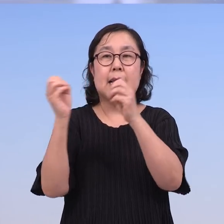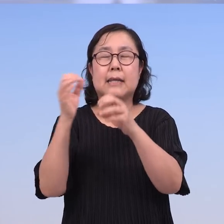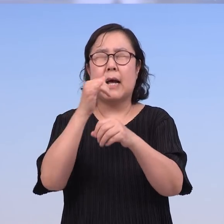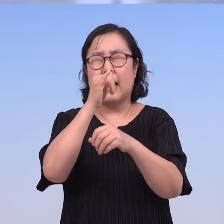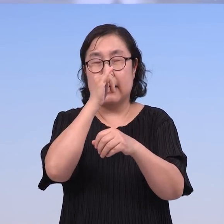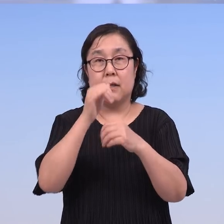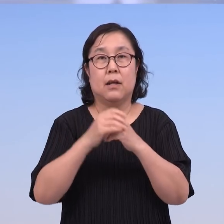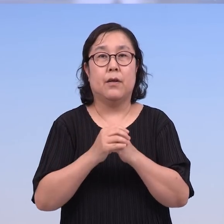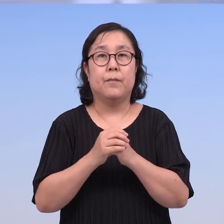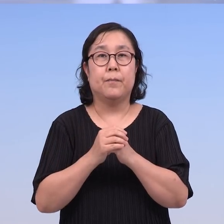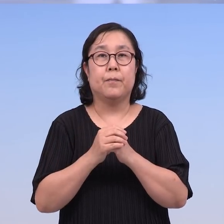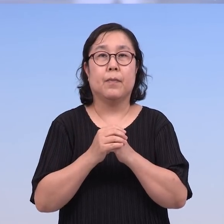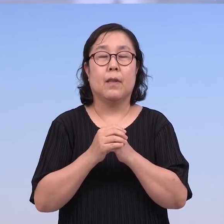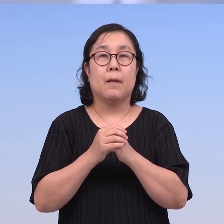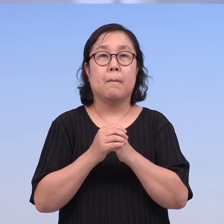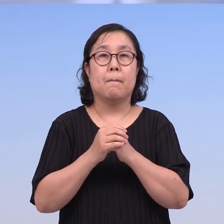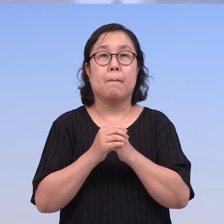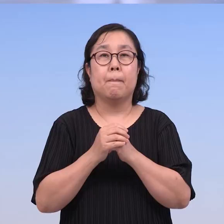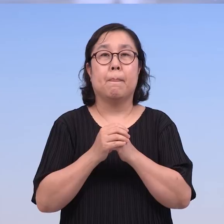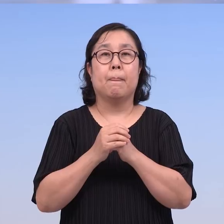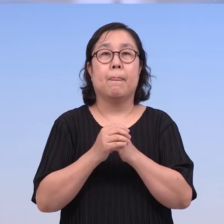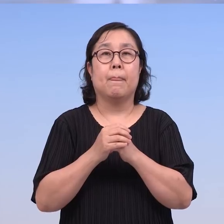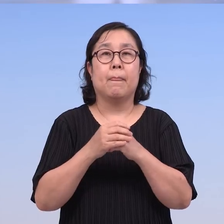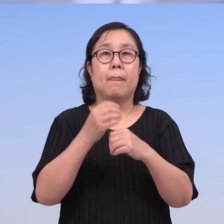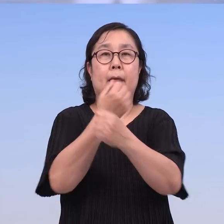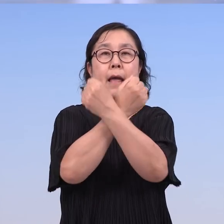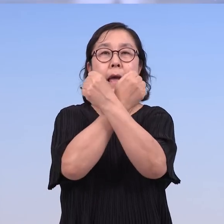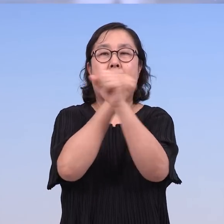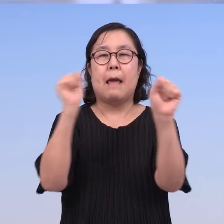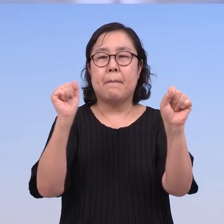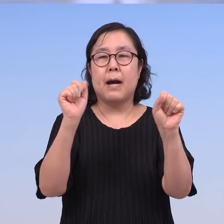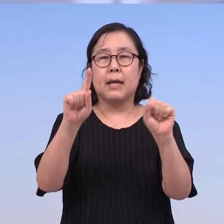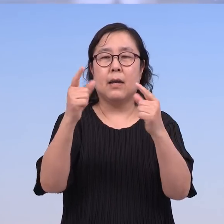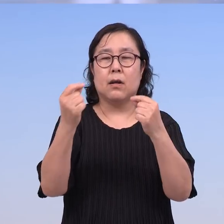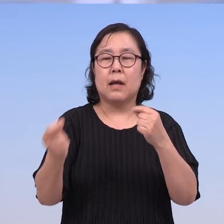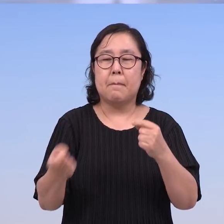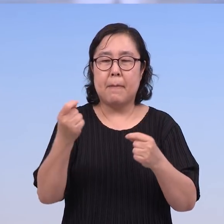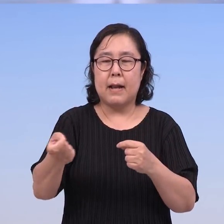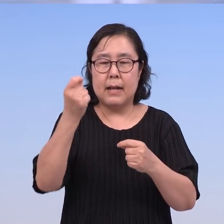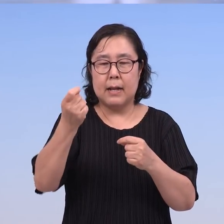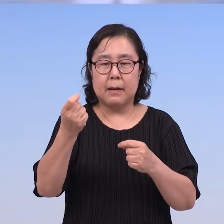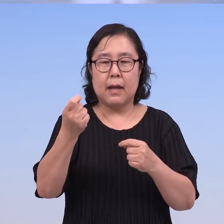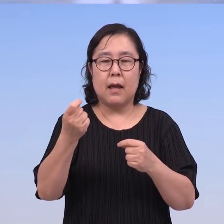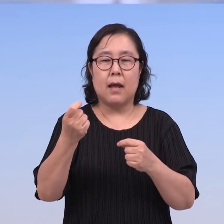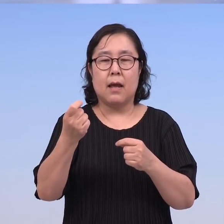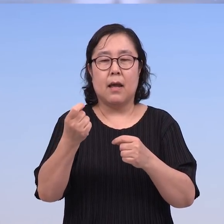이렇게 이야기하더라고요. 해방이 이렇게 빨리 올 줄 몰랐지.